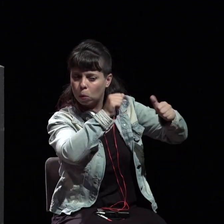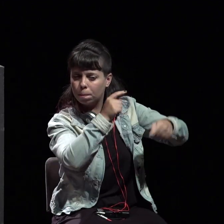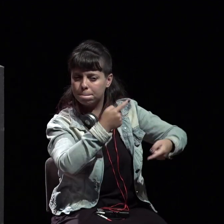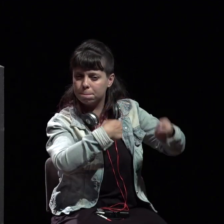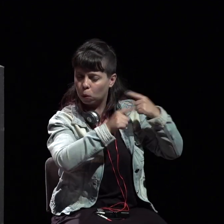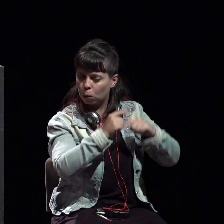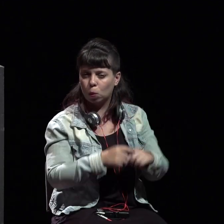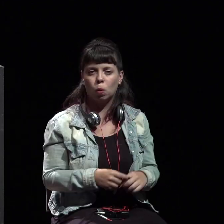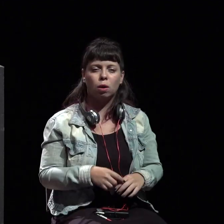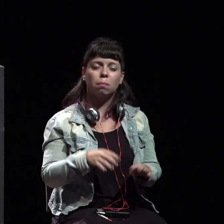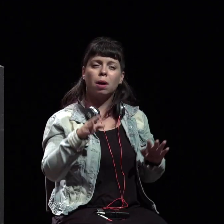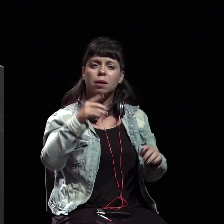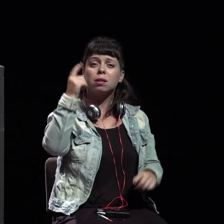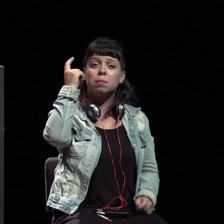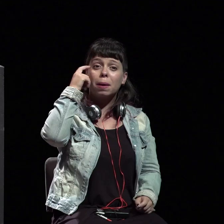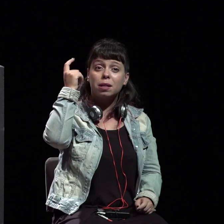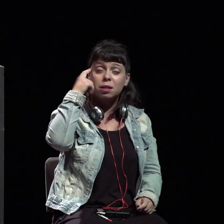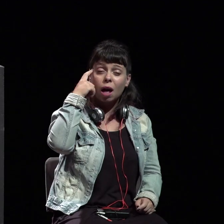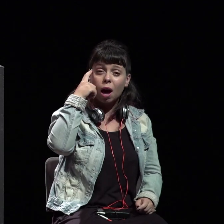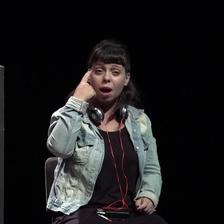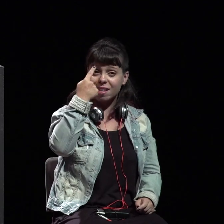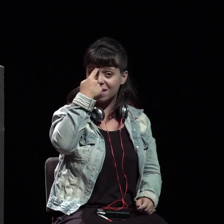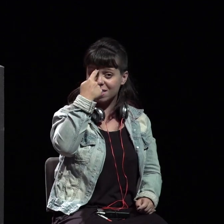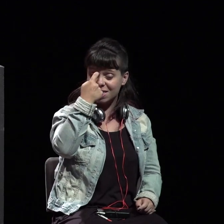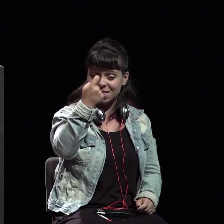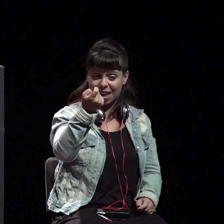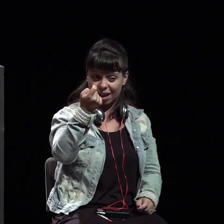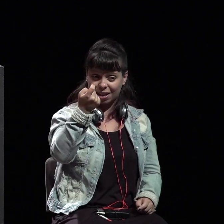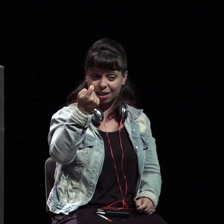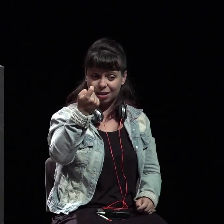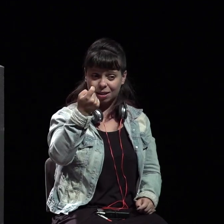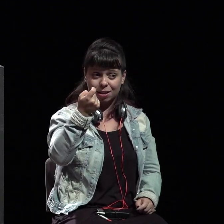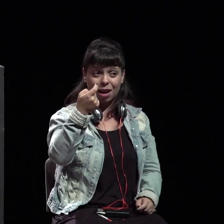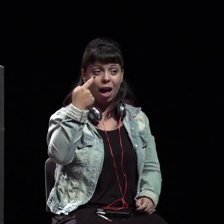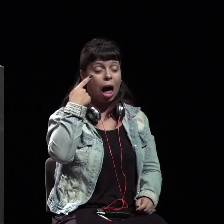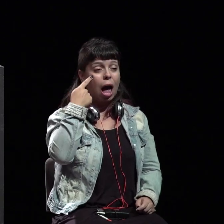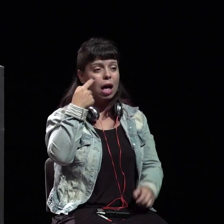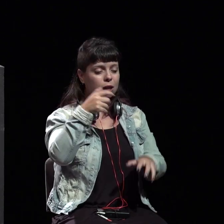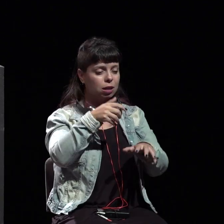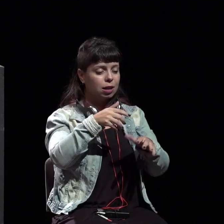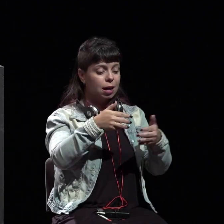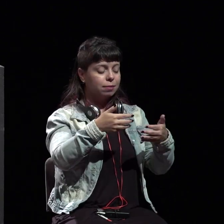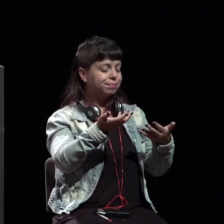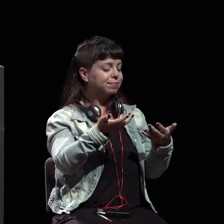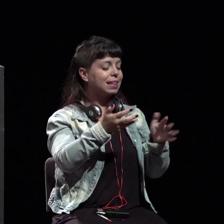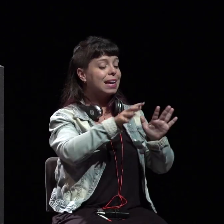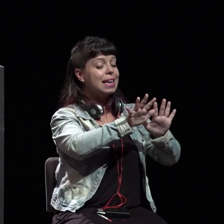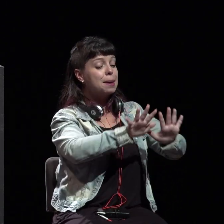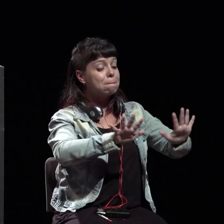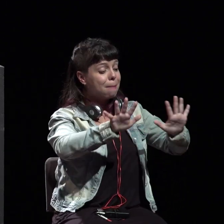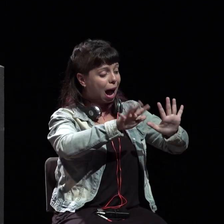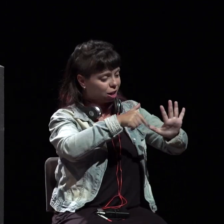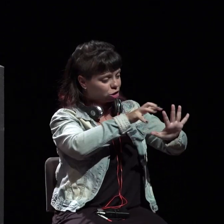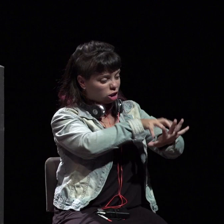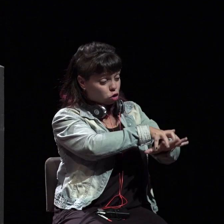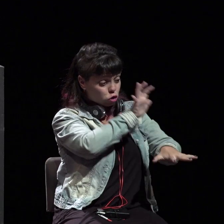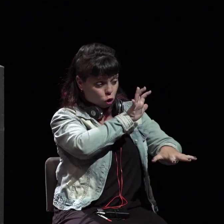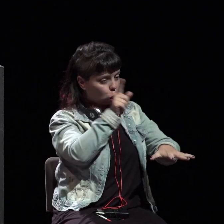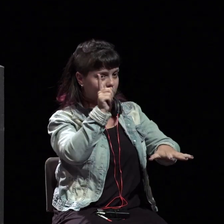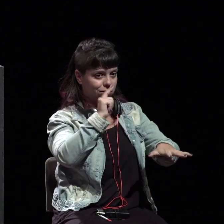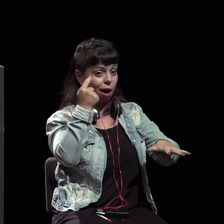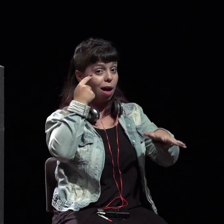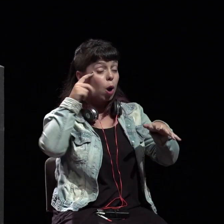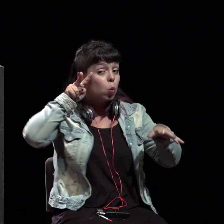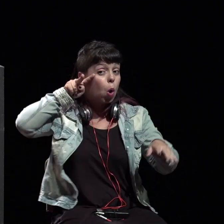isso é pensar, já que a ideia descolonização do olhar e não das imagens, qual seria, então, o trajeto que a gente